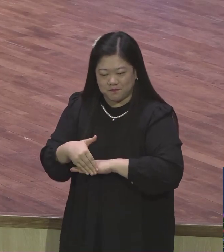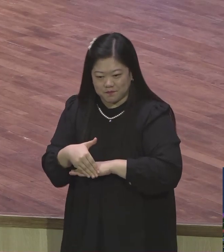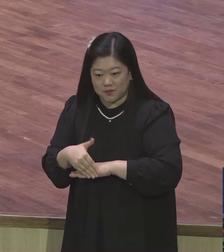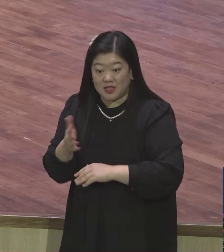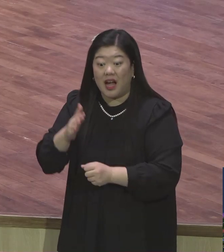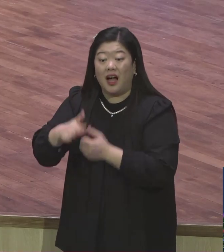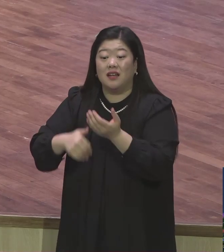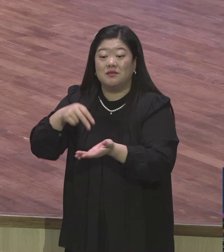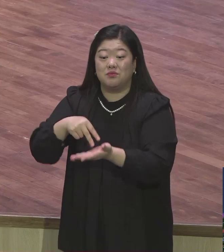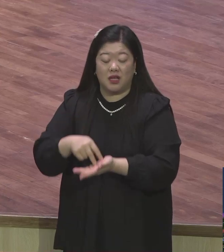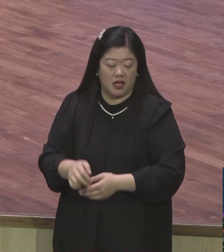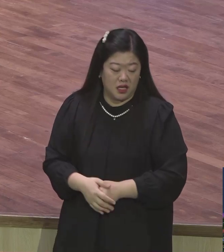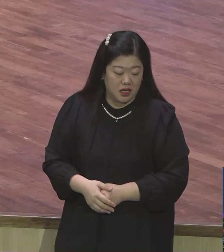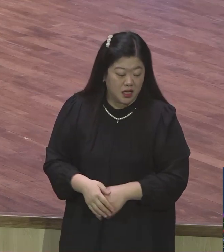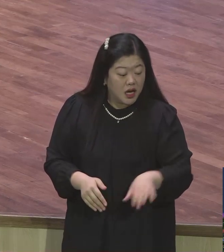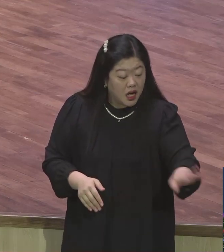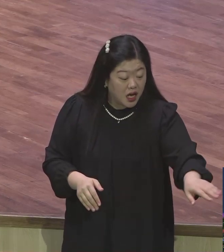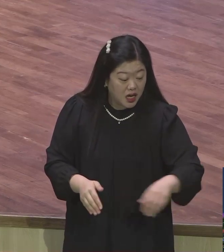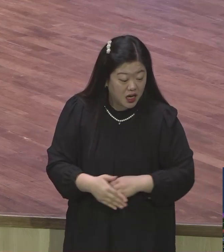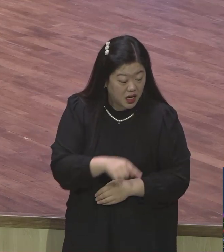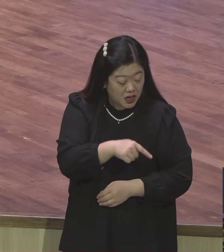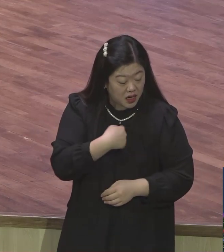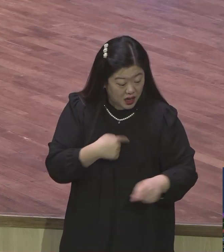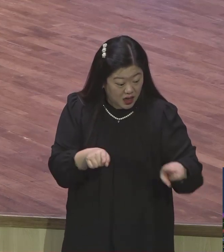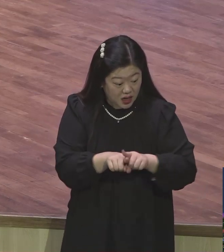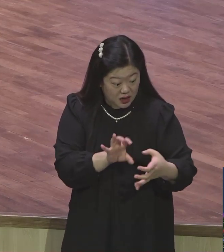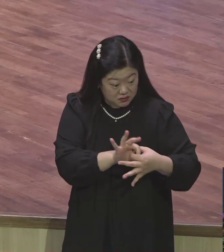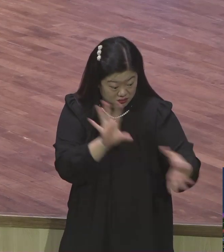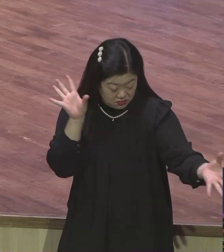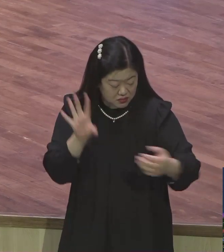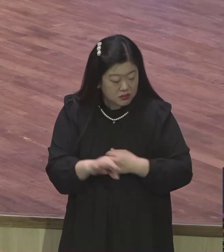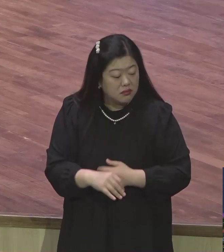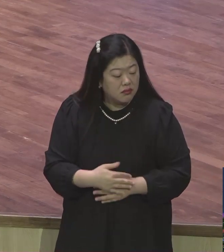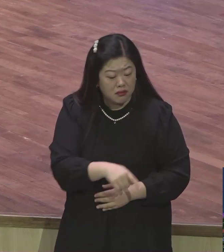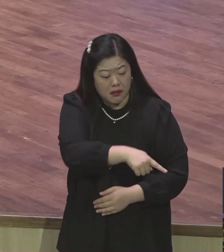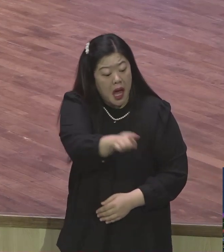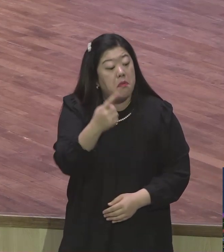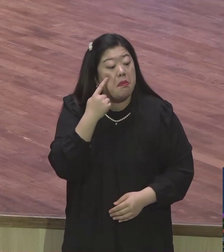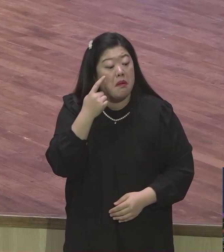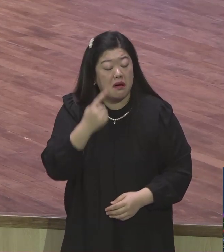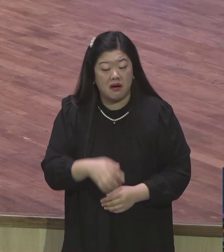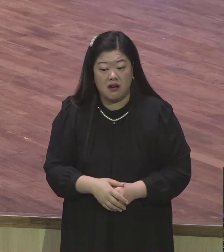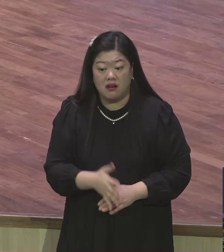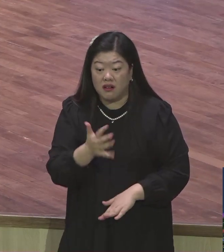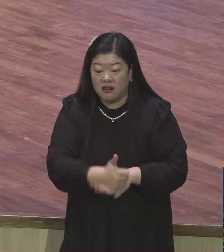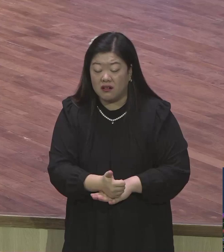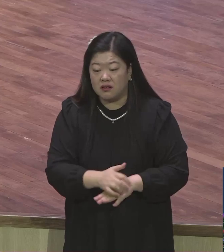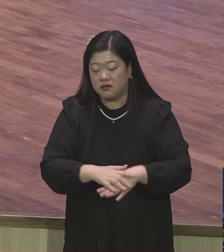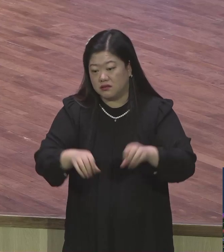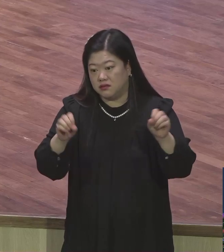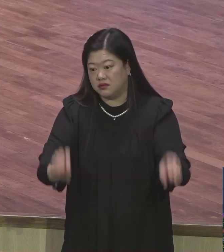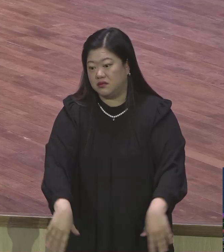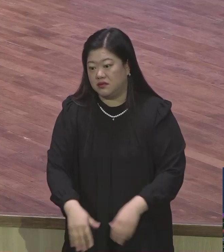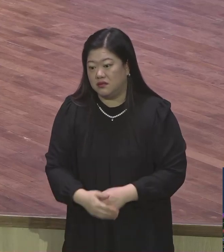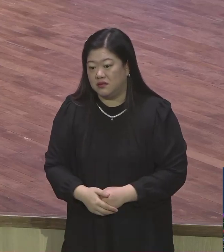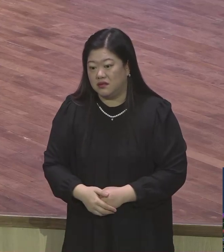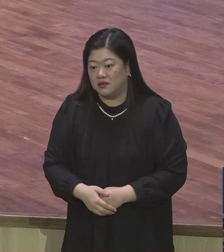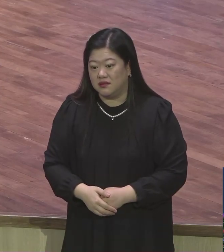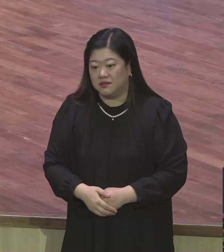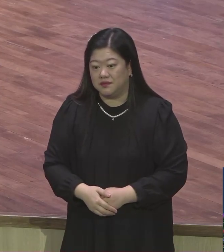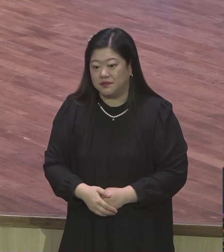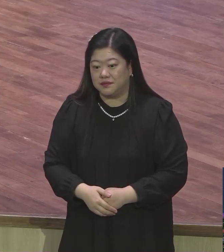성령 역사하지 않아요. 언제나 뭐야? 하나님의 일은 함께 하시기 바랍니다. 함께, 늘 함께입니다. 함께 하는, 다시